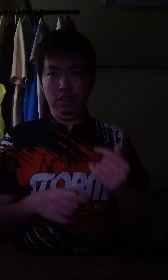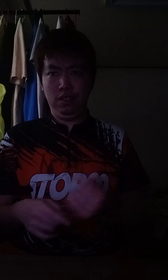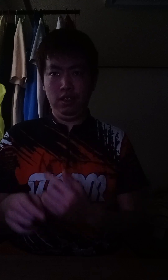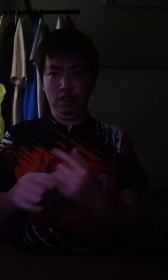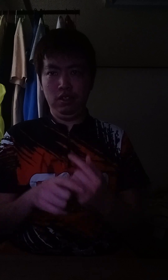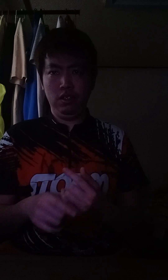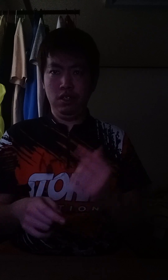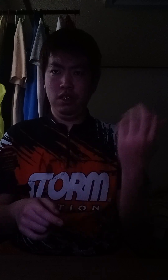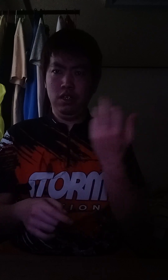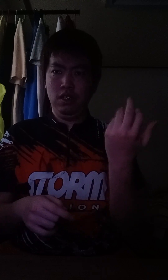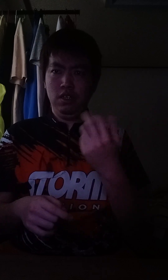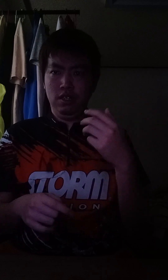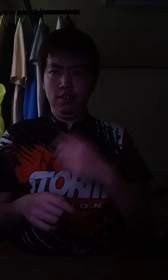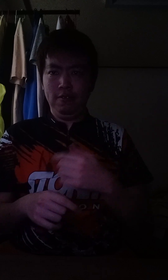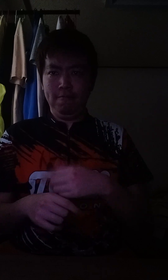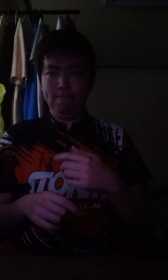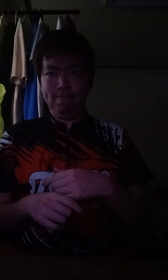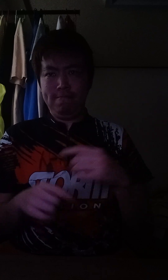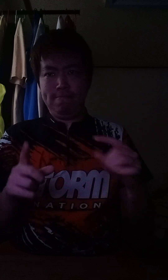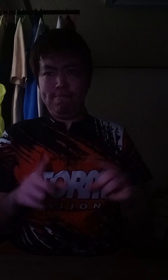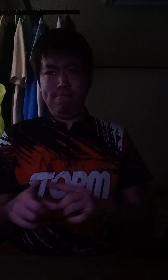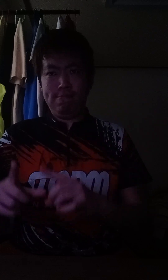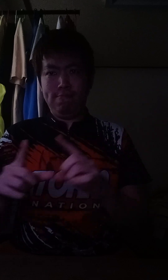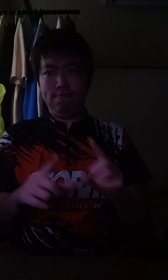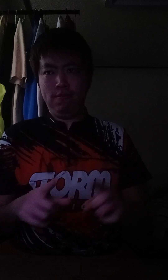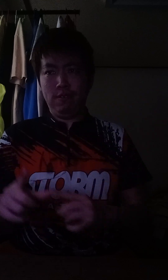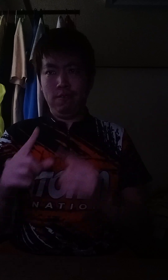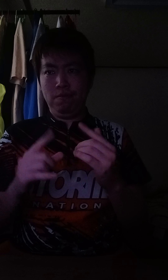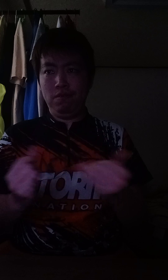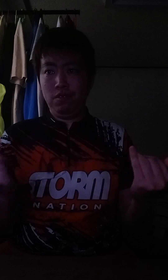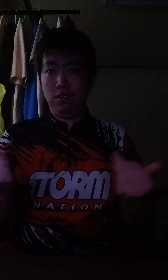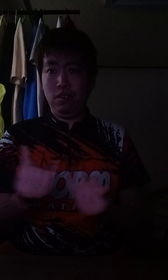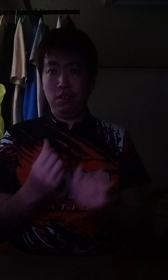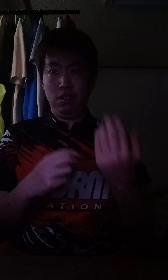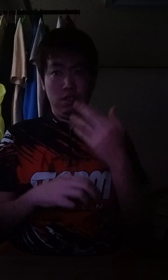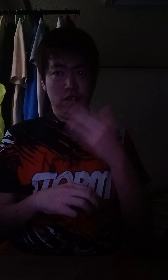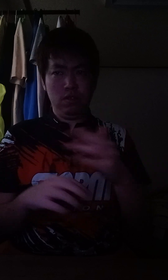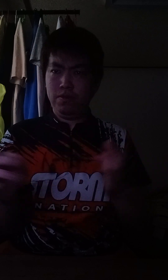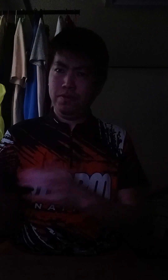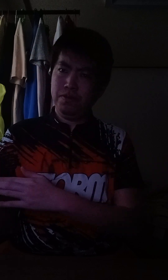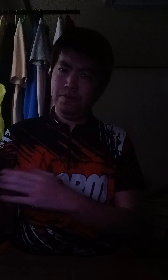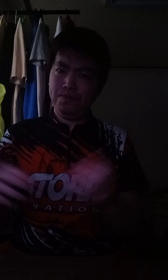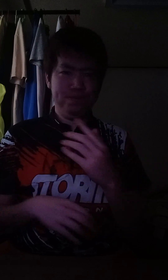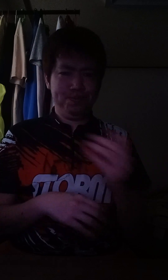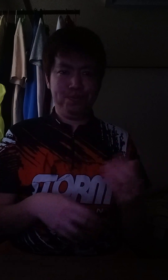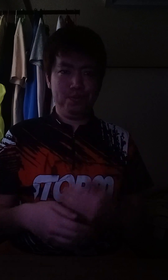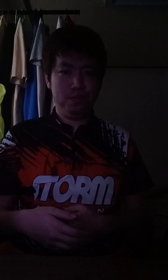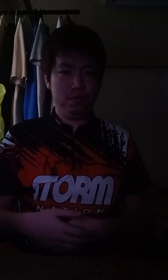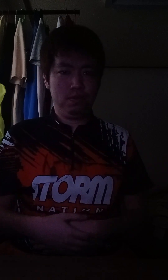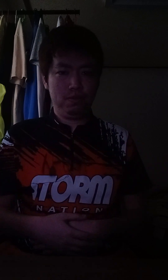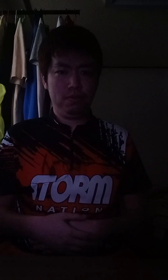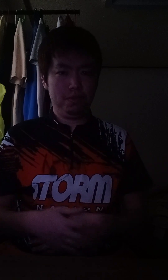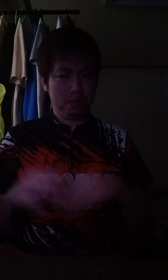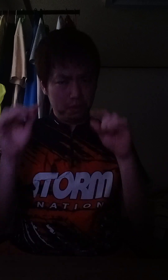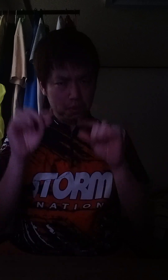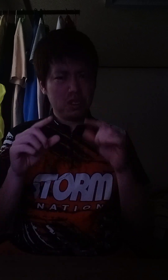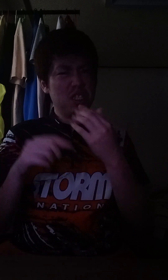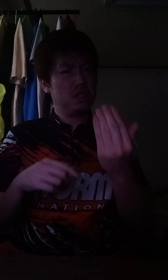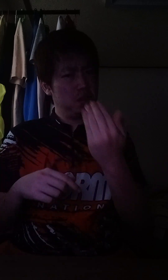어떻게 아플지 모르는 승현이를 위해 엄마는 하루도 게을리할 수 없는 일인데요. 조금이나마 쓴 약을